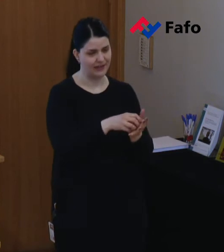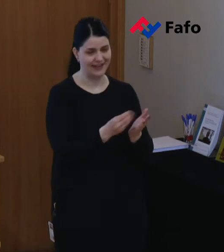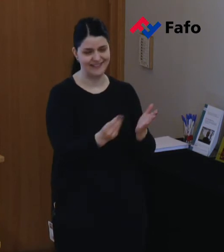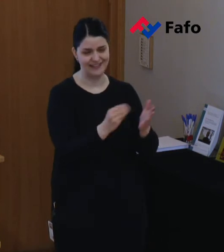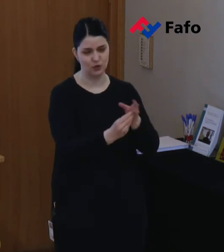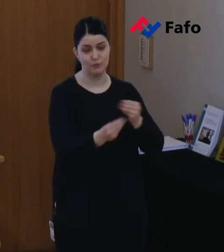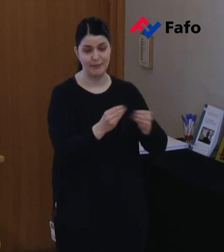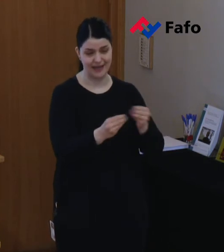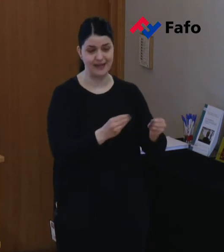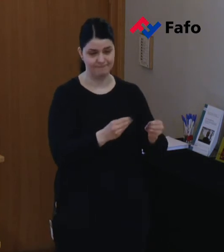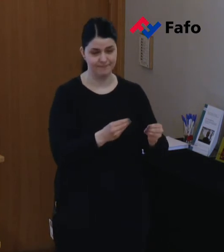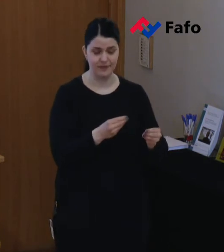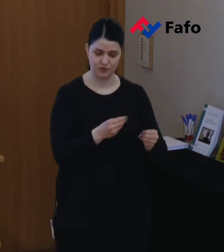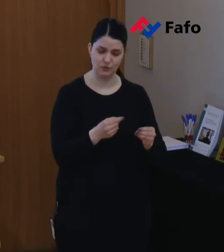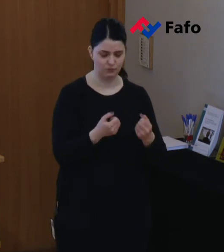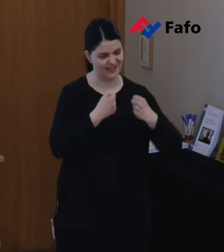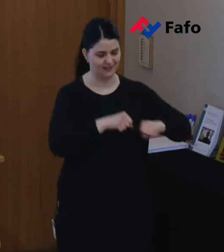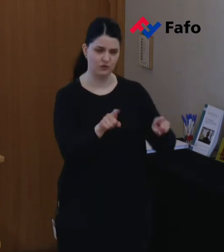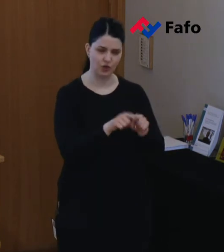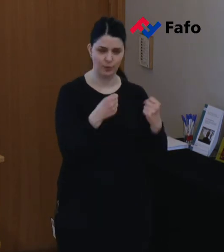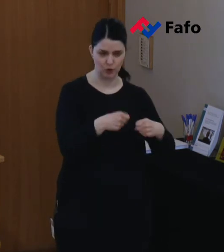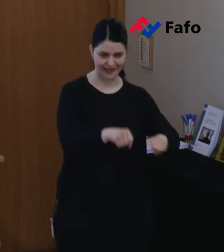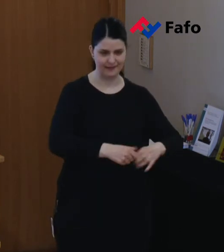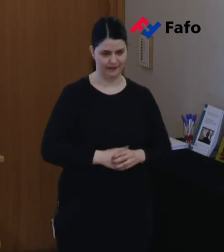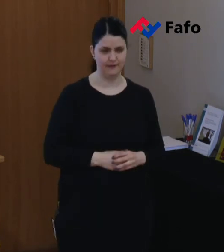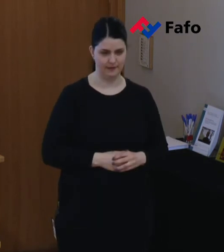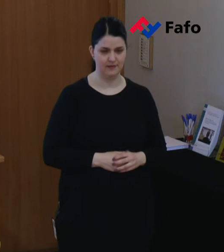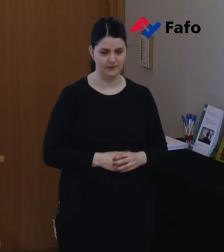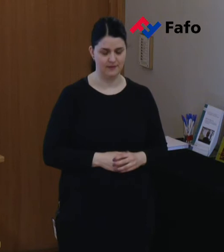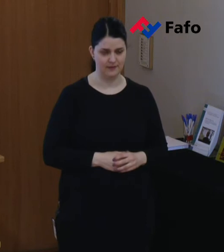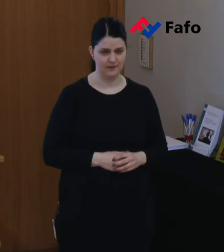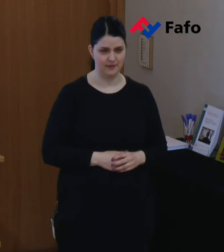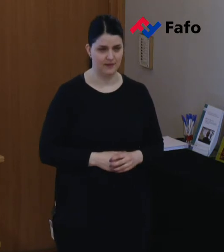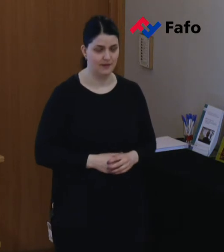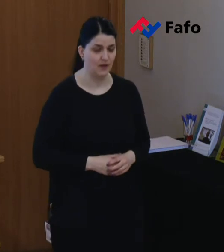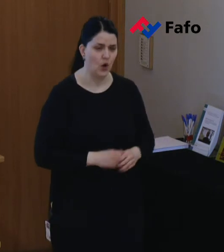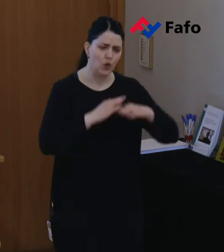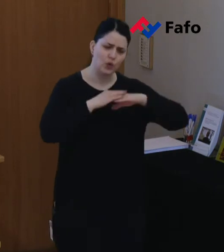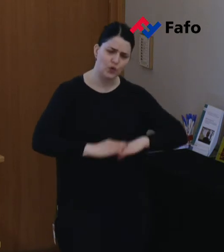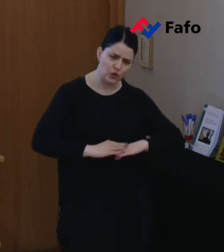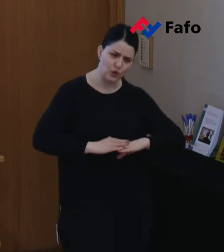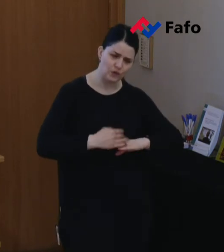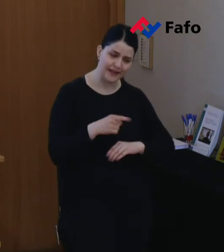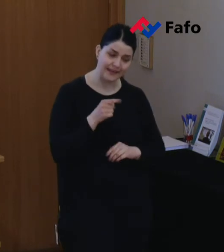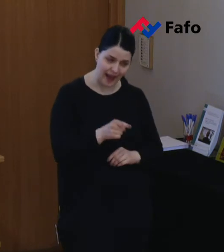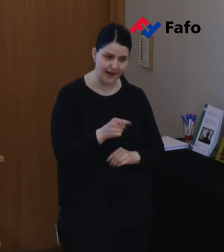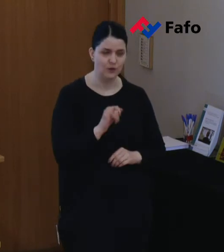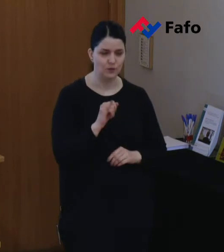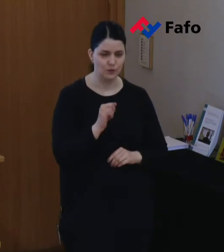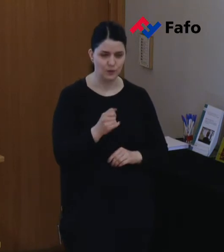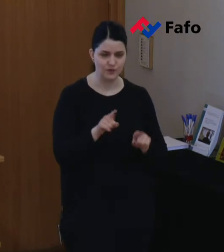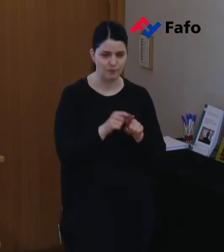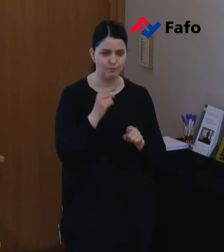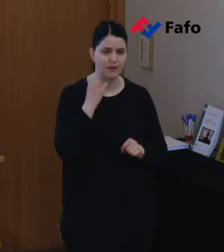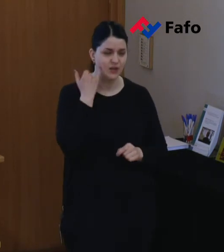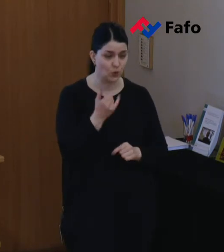fortsatt igangsetting av den type prosjekter. Og grunnen til det vel kanskje litt sånn som Jon Hippe